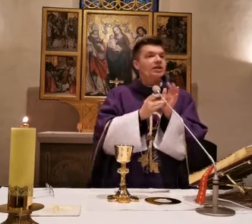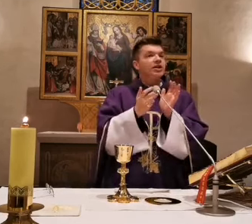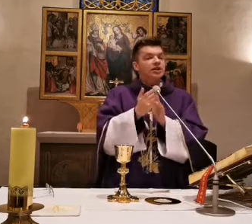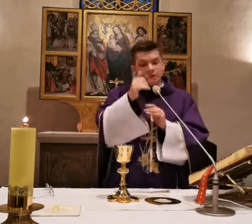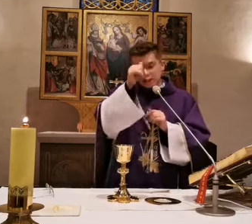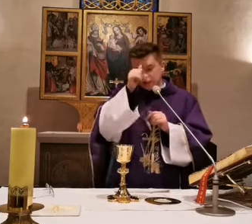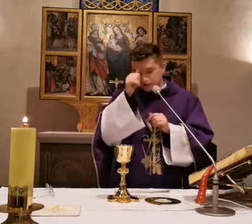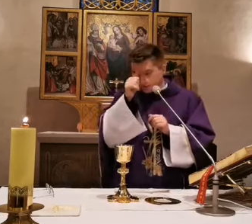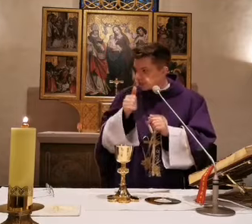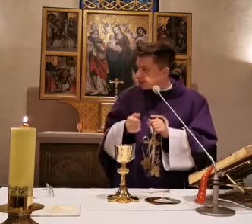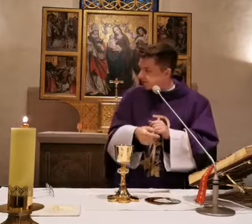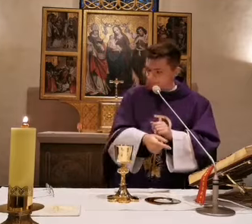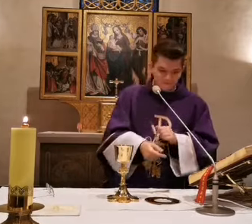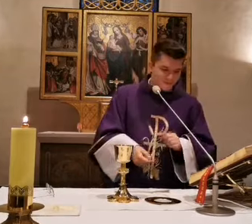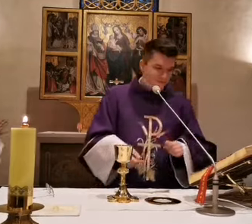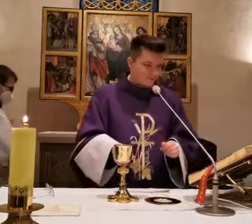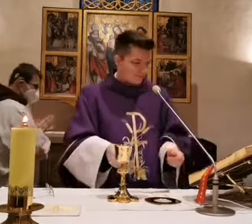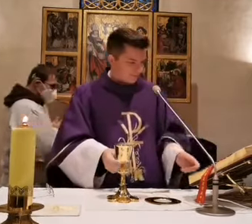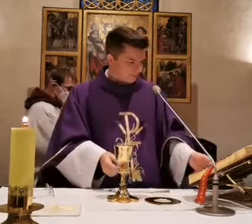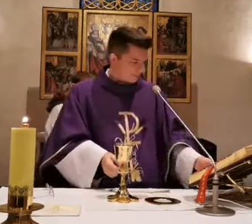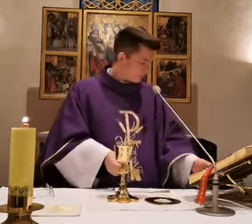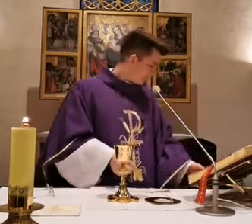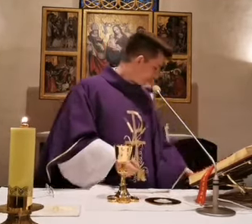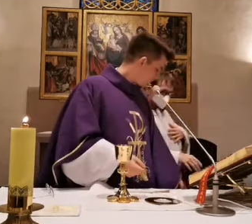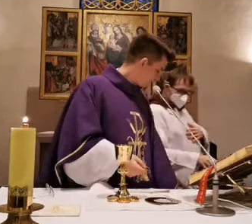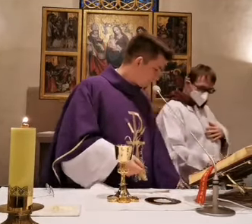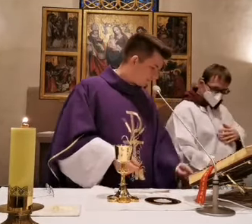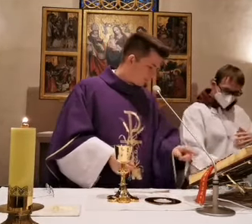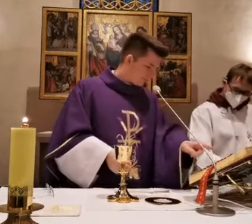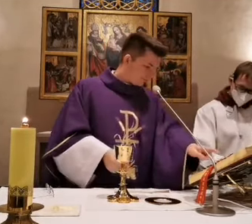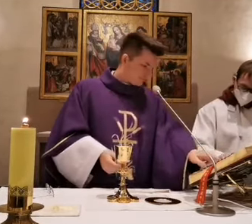Syna, Jezusa Chrystusa.